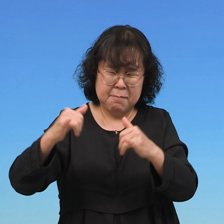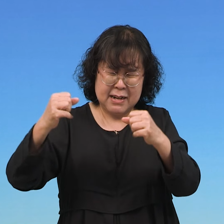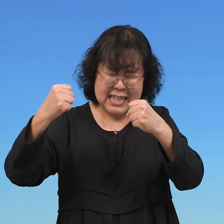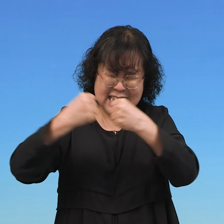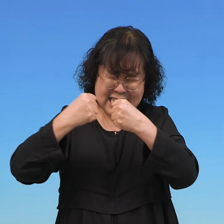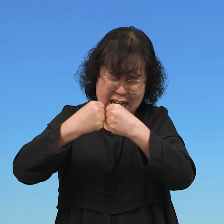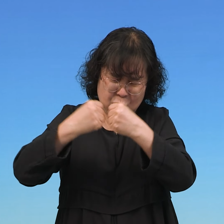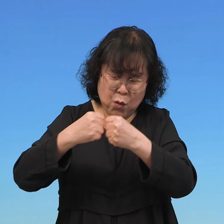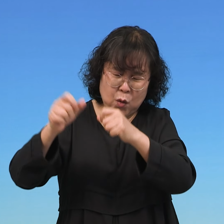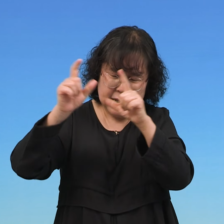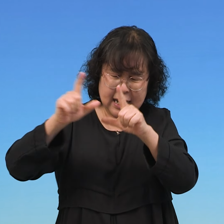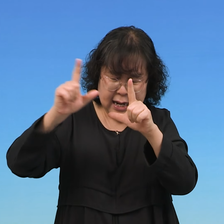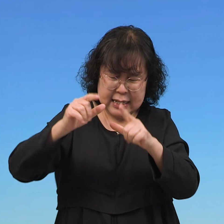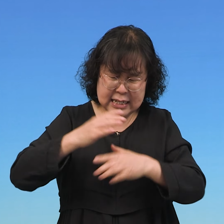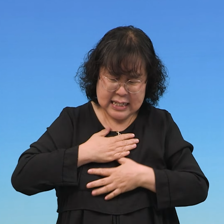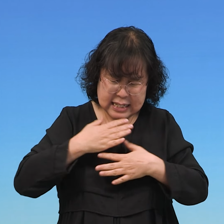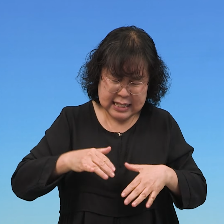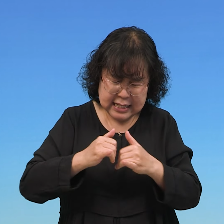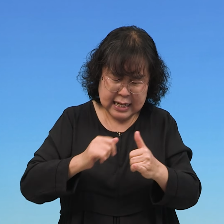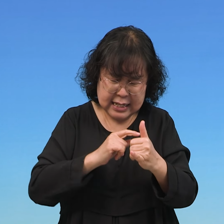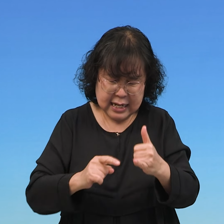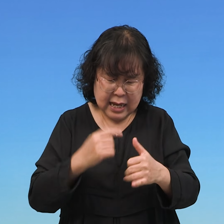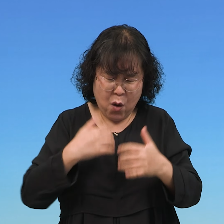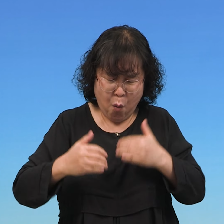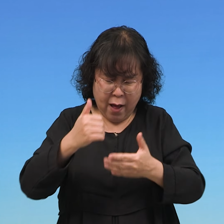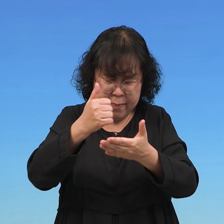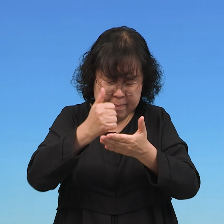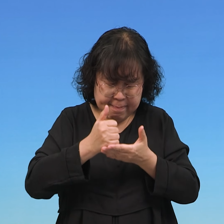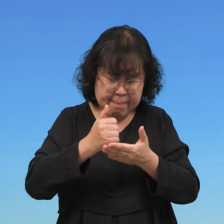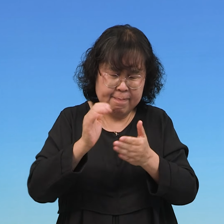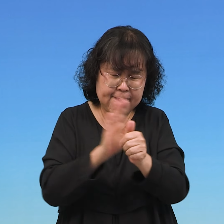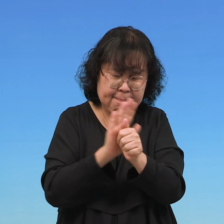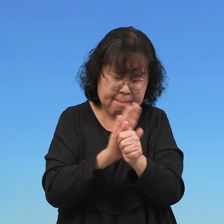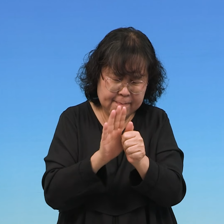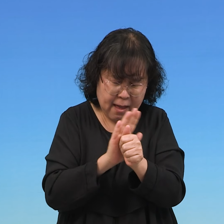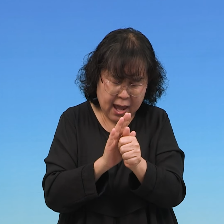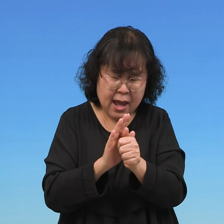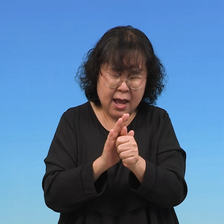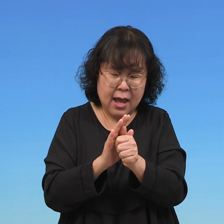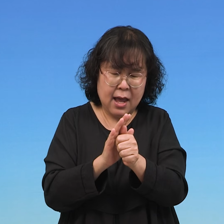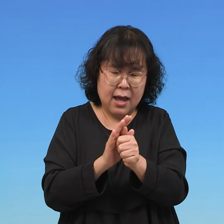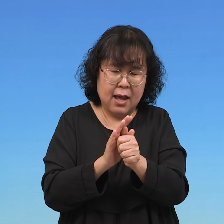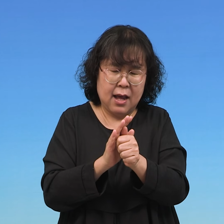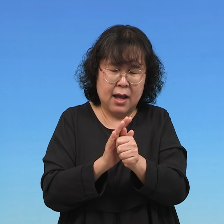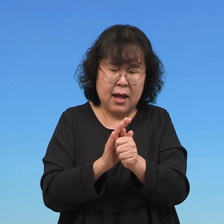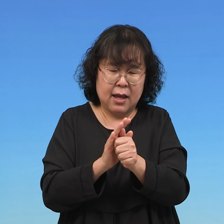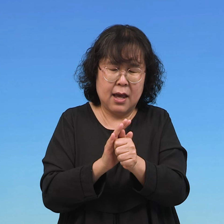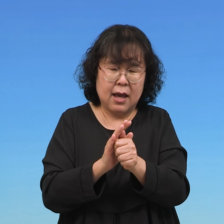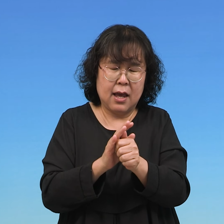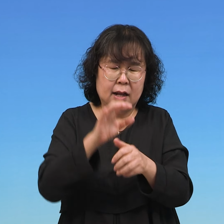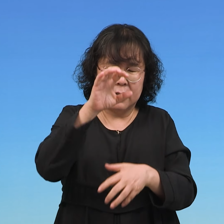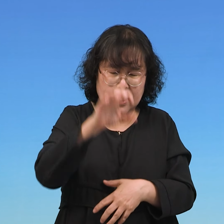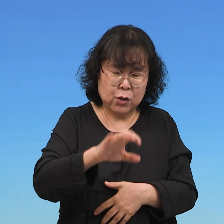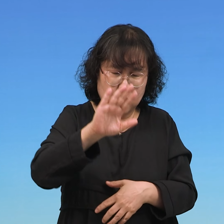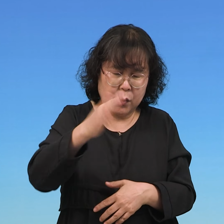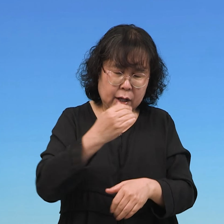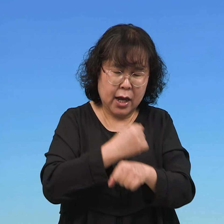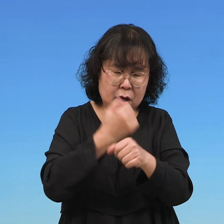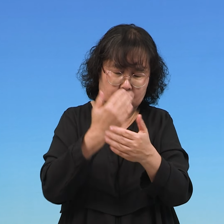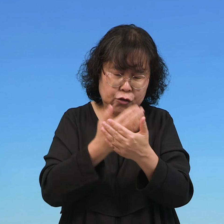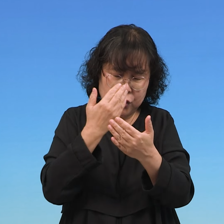투쟁하다 살아가는 지친 이들에게 환대의 장소가 되게 하여 주시옵소서. 매